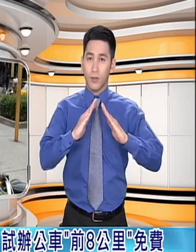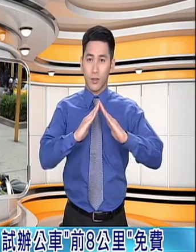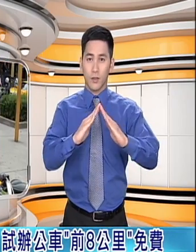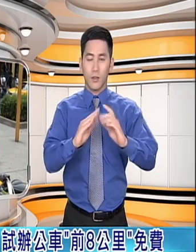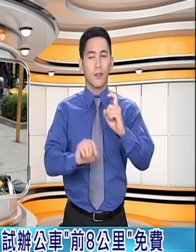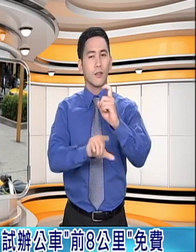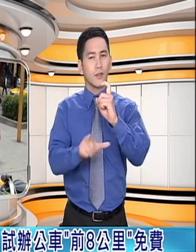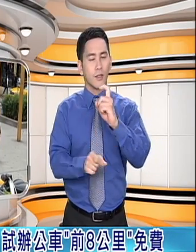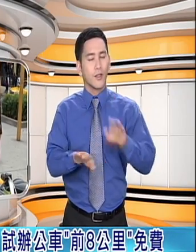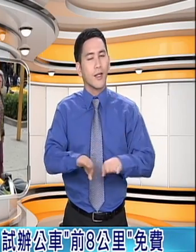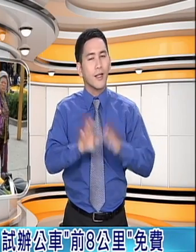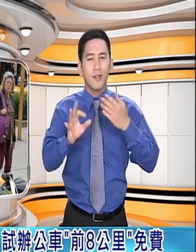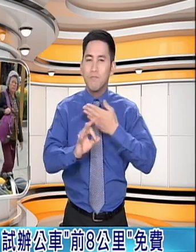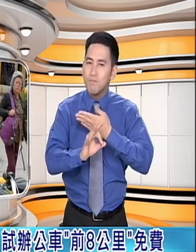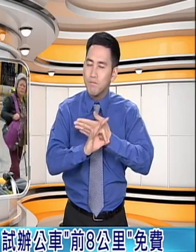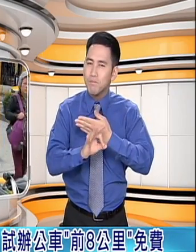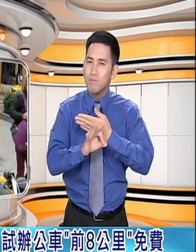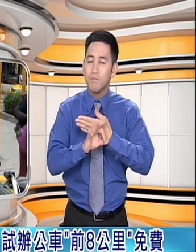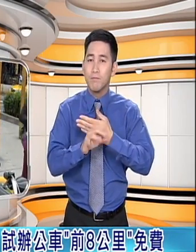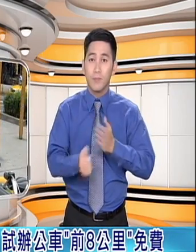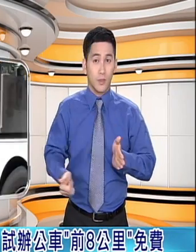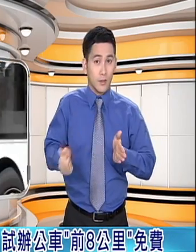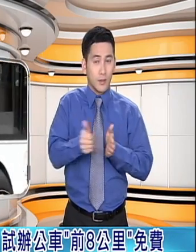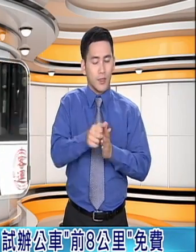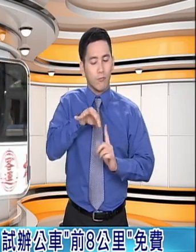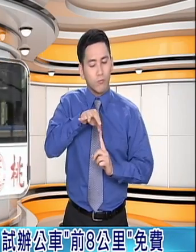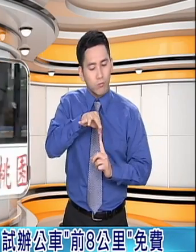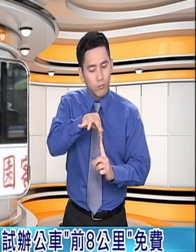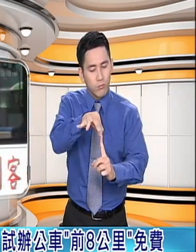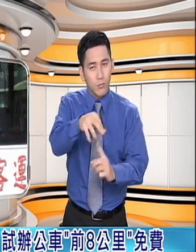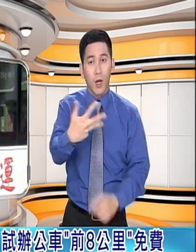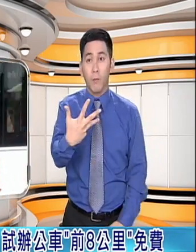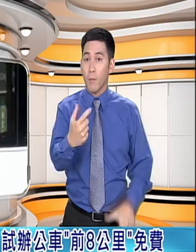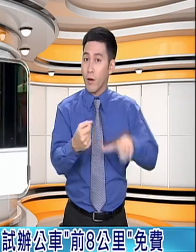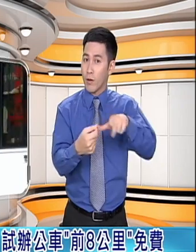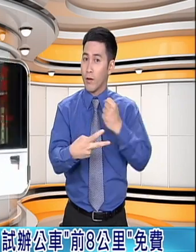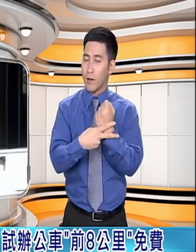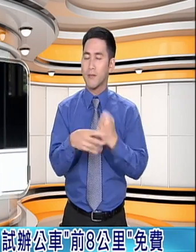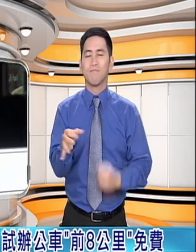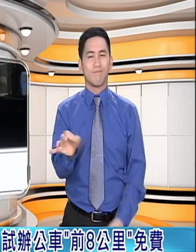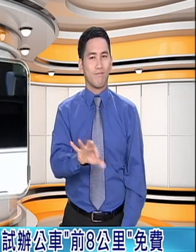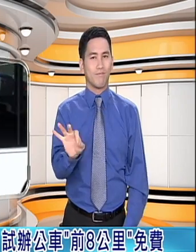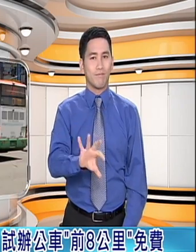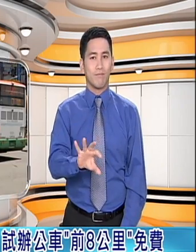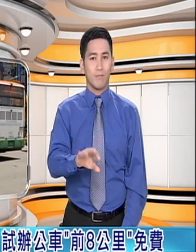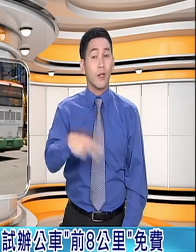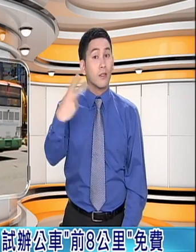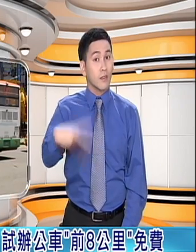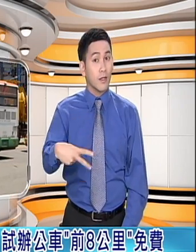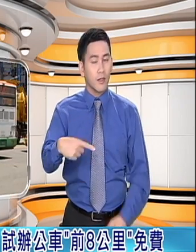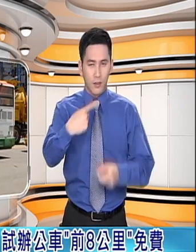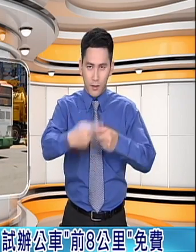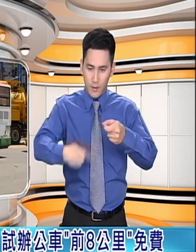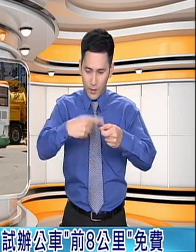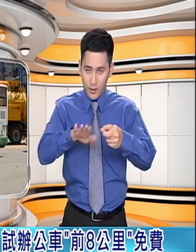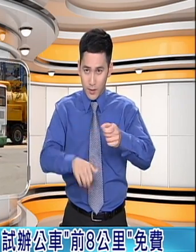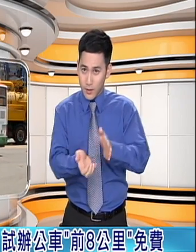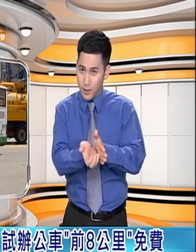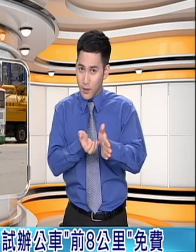桃园市十月即将要试办公车前八公里免费，再加上机场捷运在年底